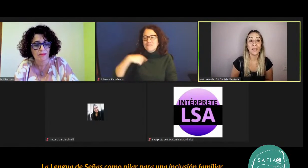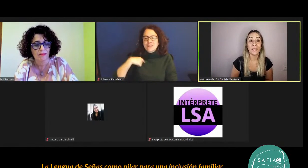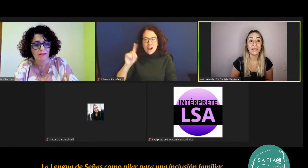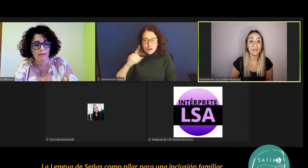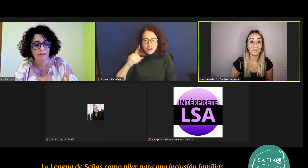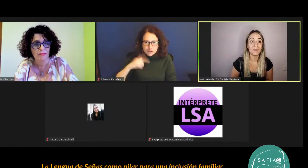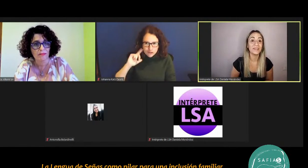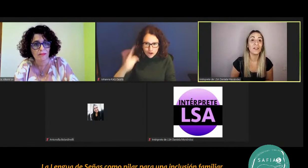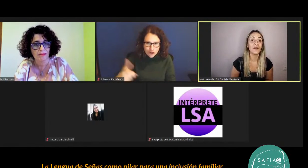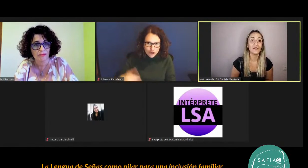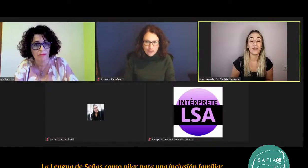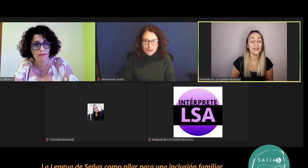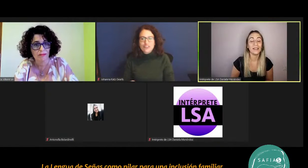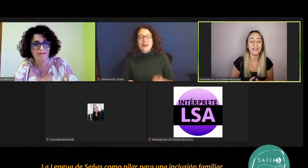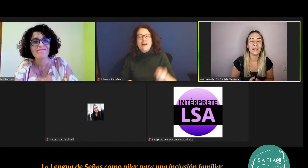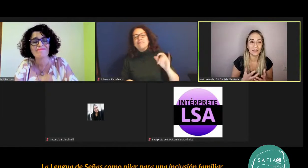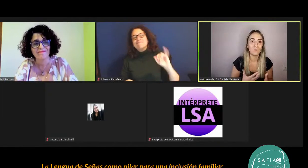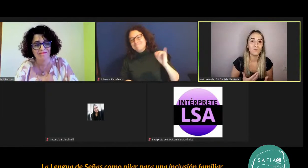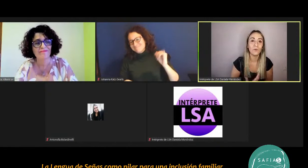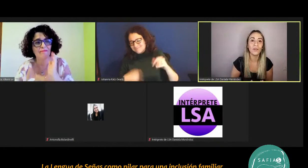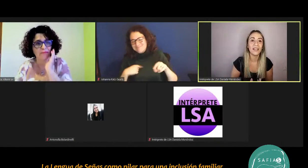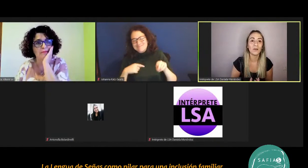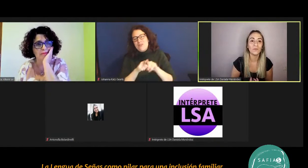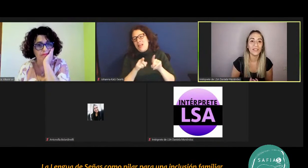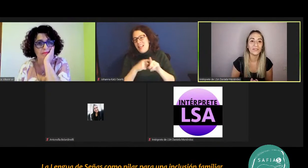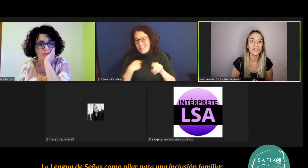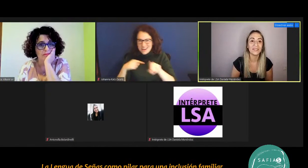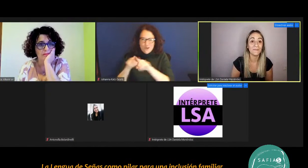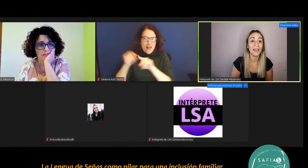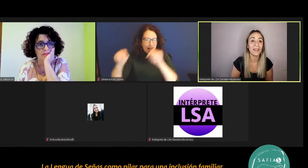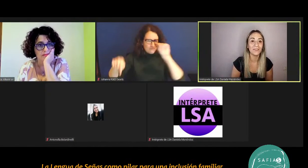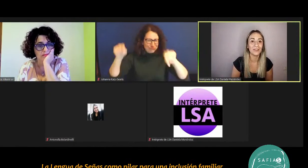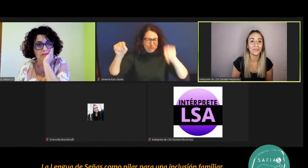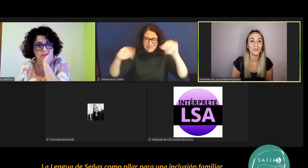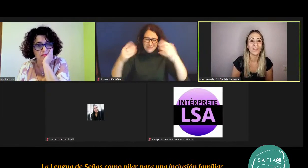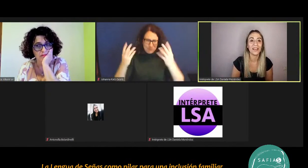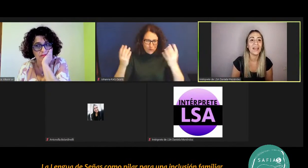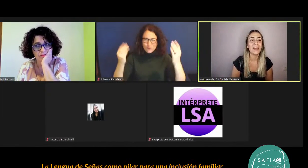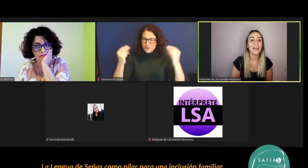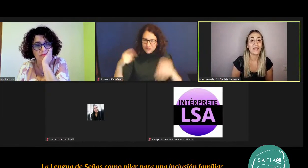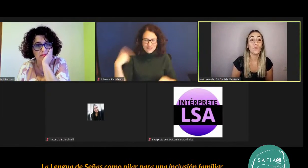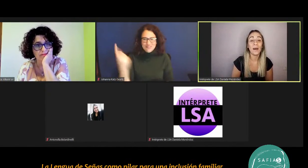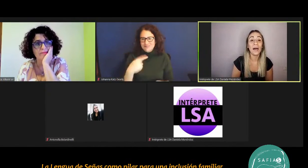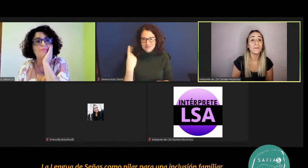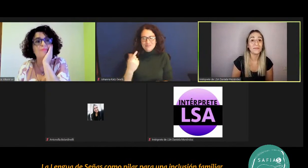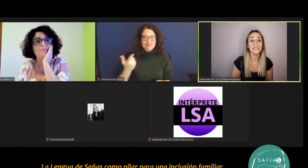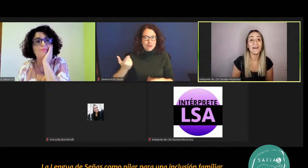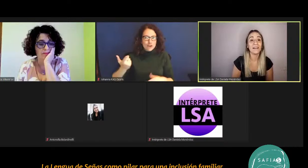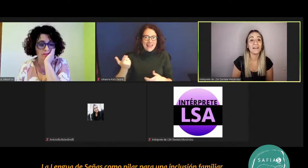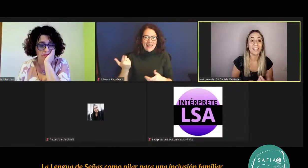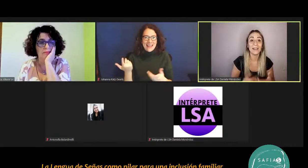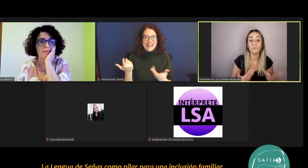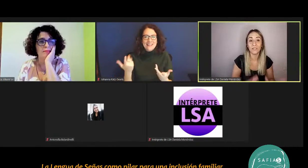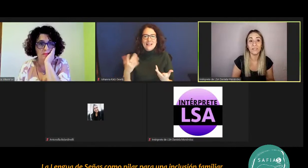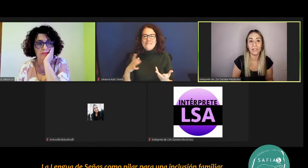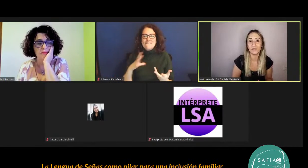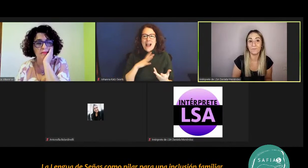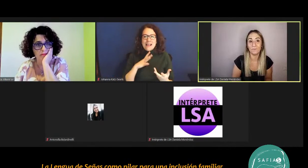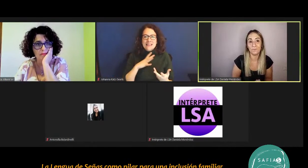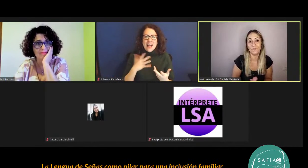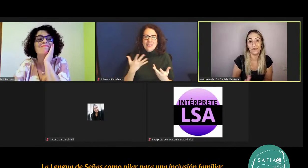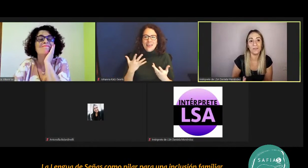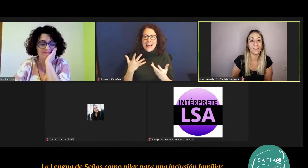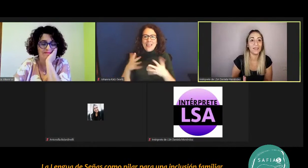que mis padres que pensaron, o sea, es muy común que en la comunidad sorda se vea esto, que los sordos digan que los padres pensaban que eran